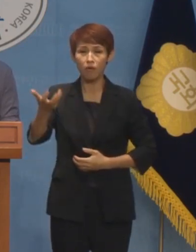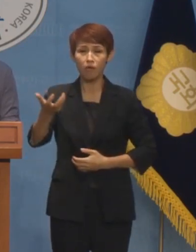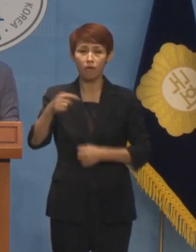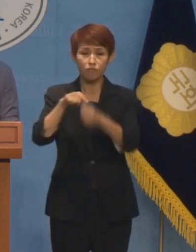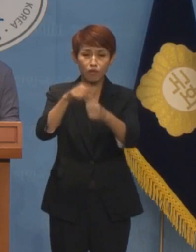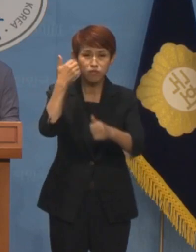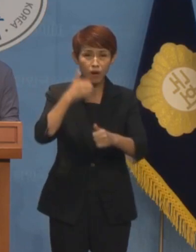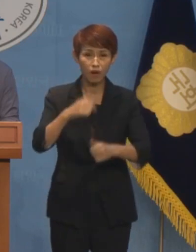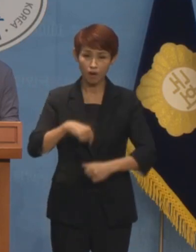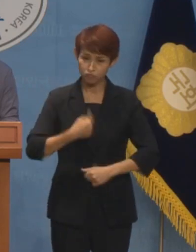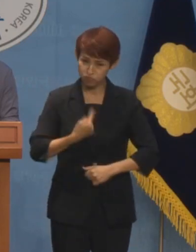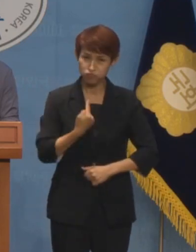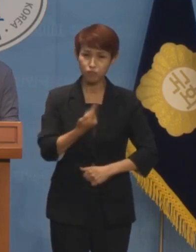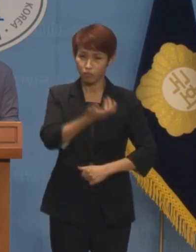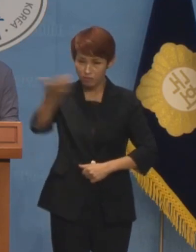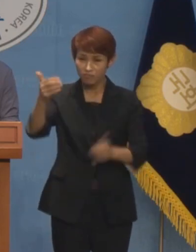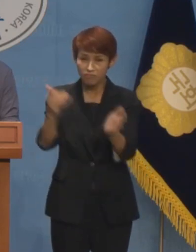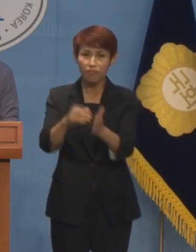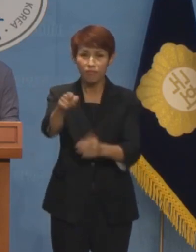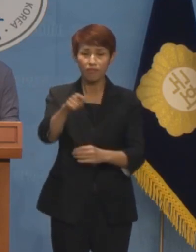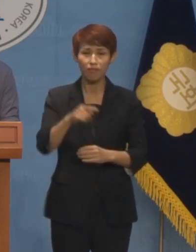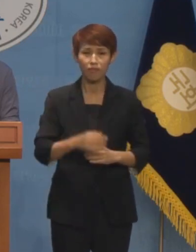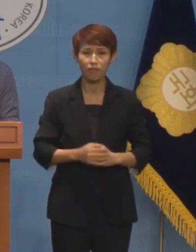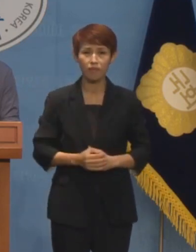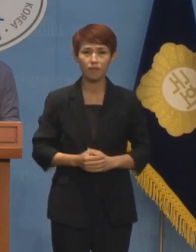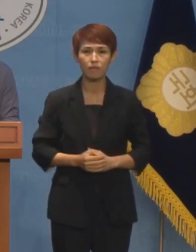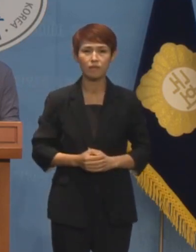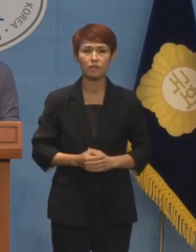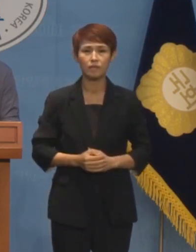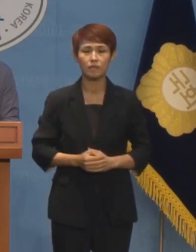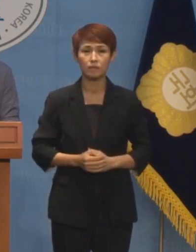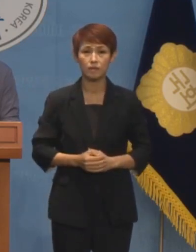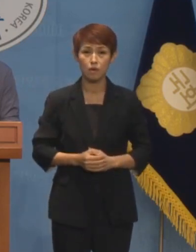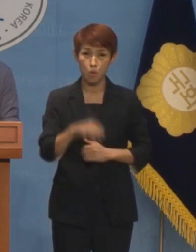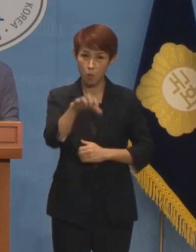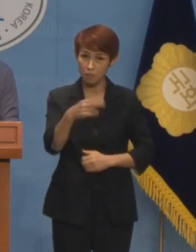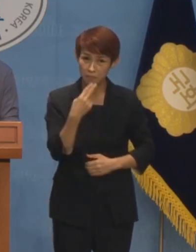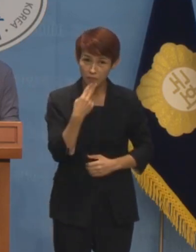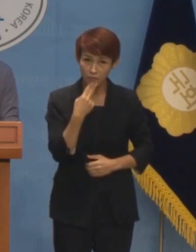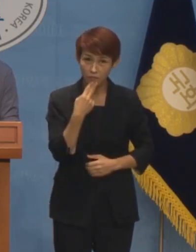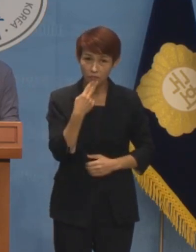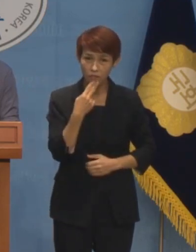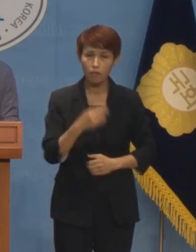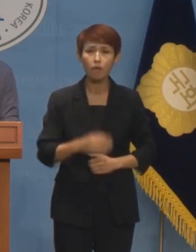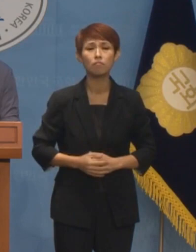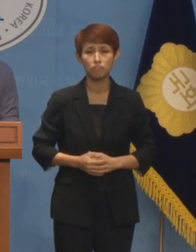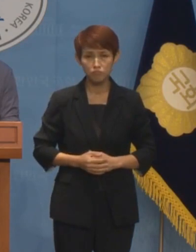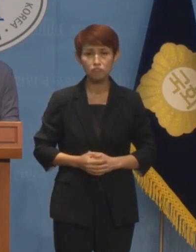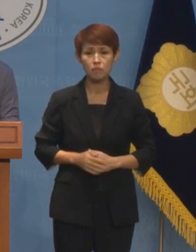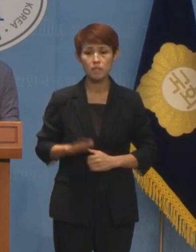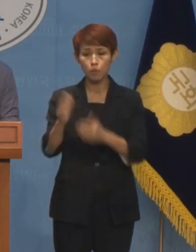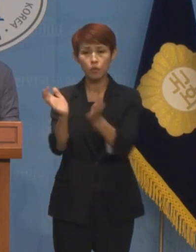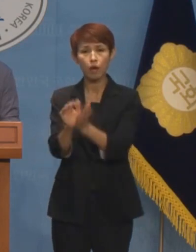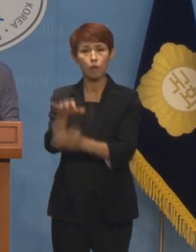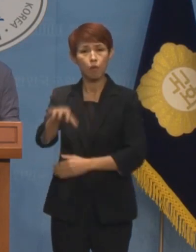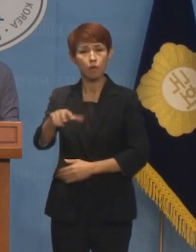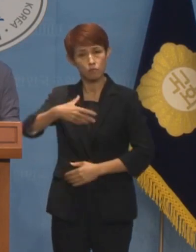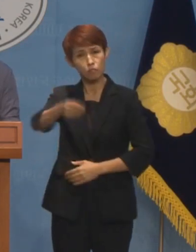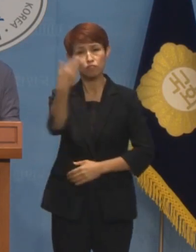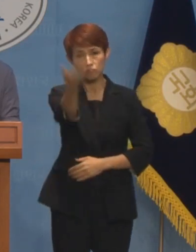등이라도 떠밀었느냐는 비판은 차치하고라도 정 그렇게 공간이 없다면 급한 대로